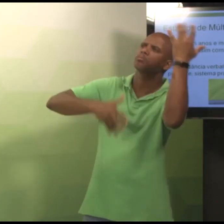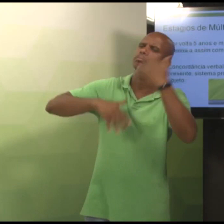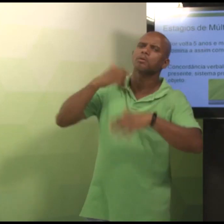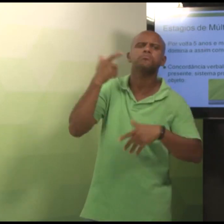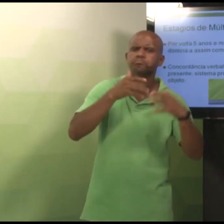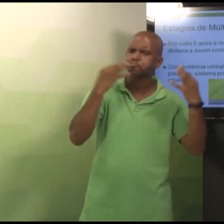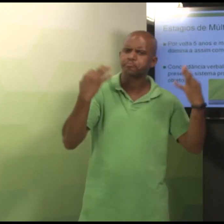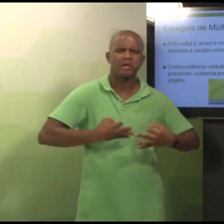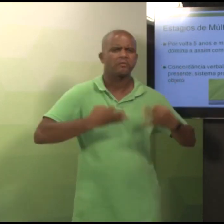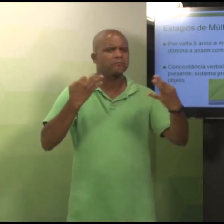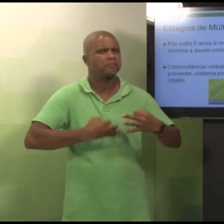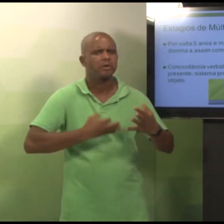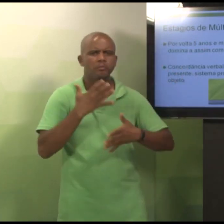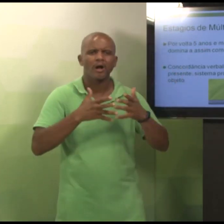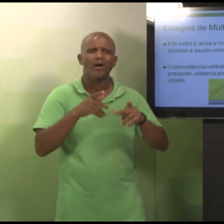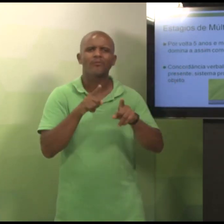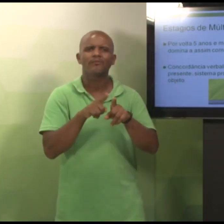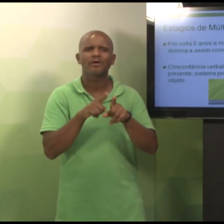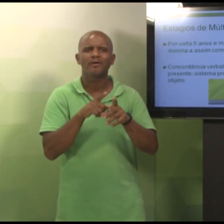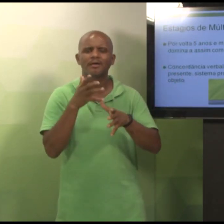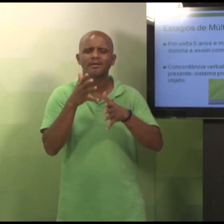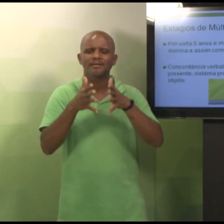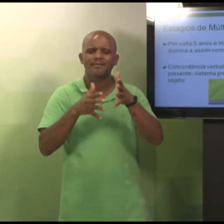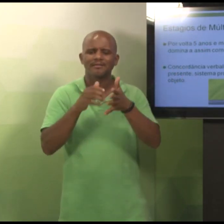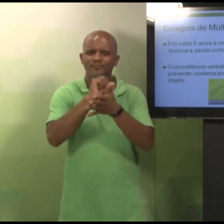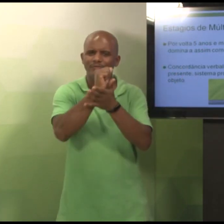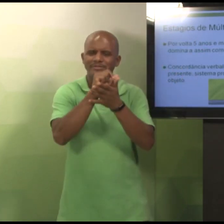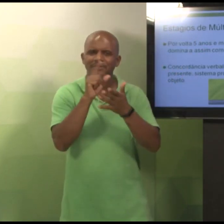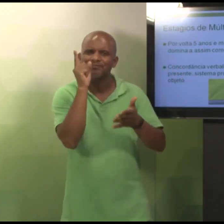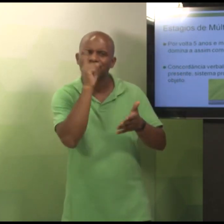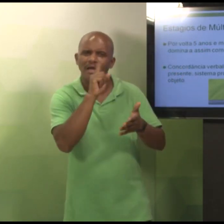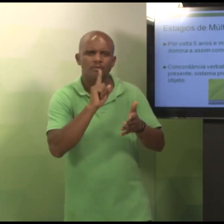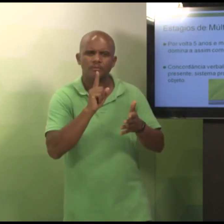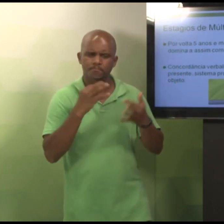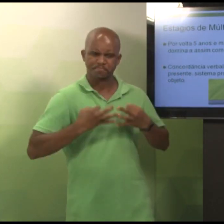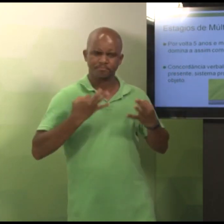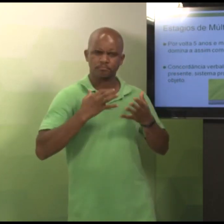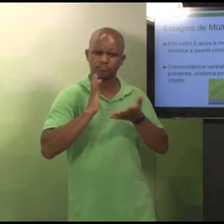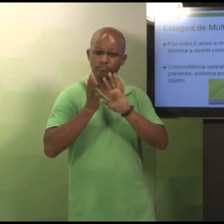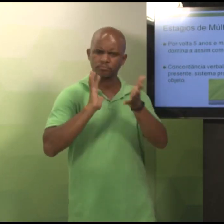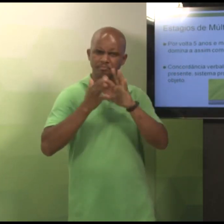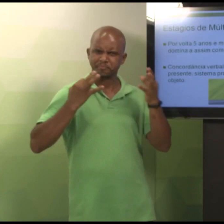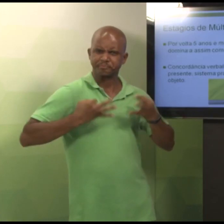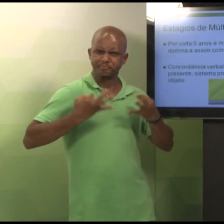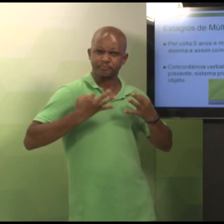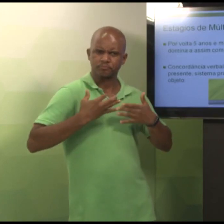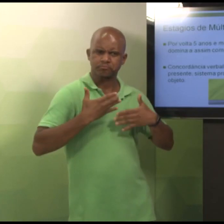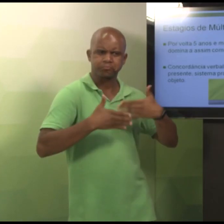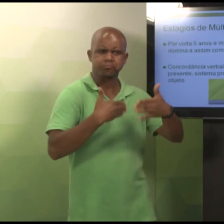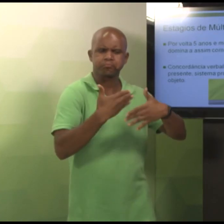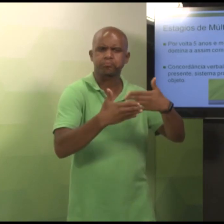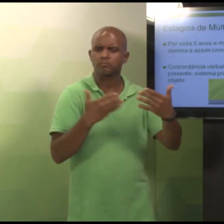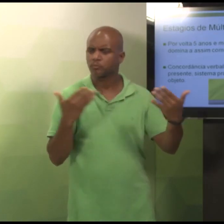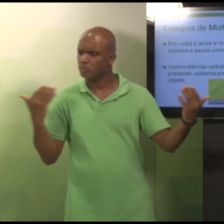Trabalhar com a memória, com o que não é do presente. Então, já consegue sinalizar perfeitamente, sem falhas.